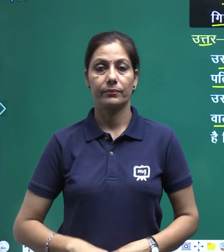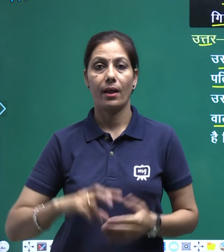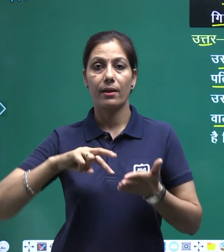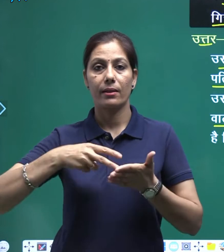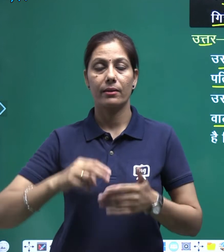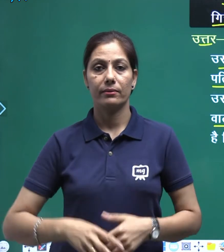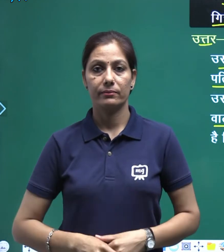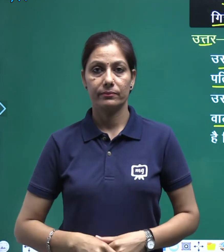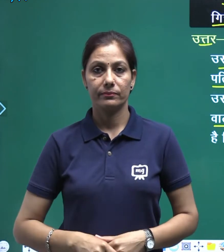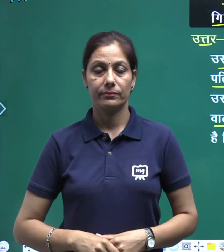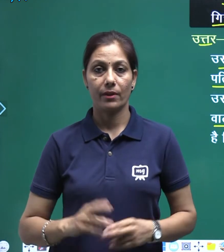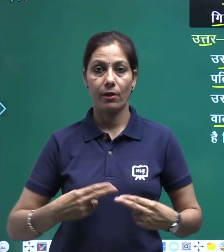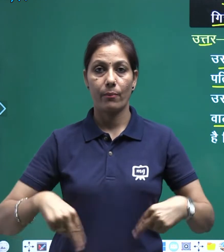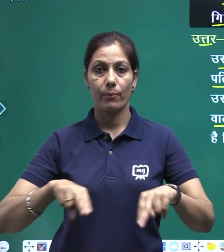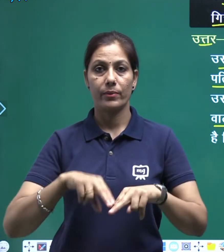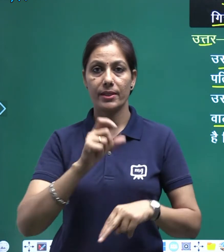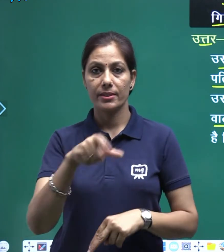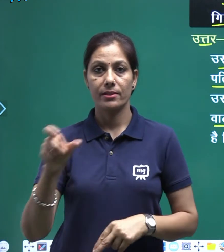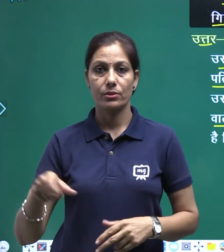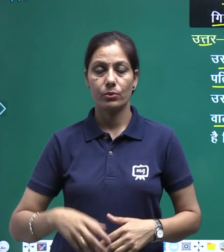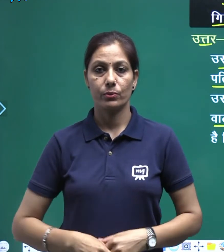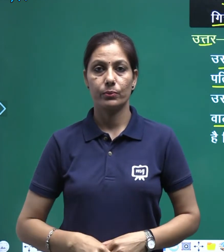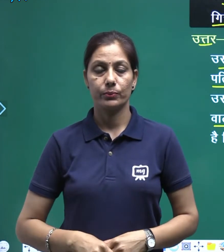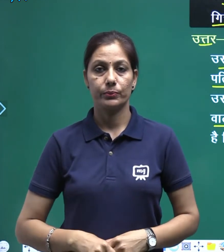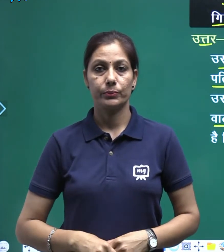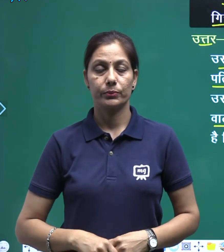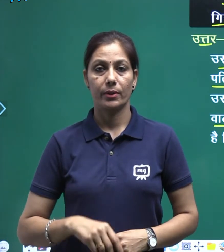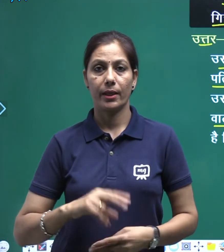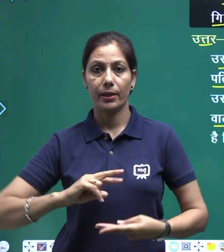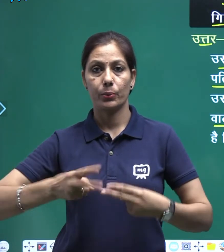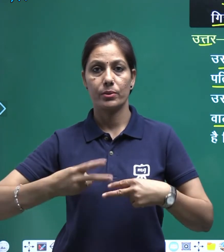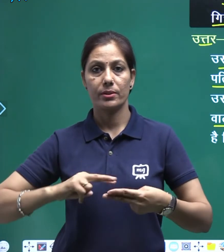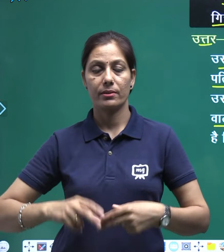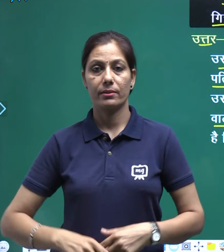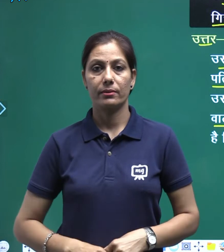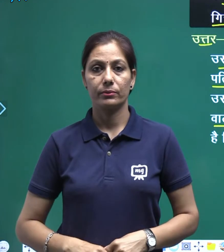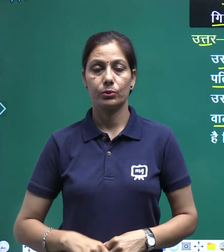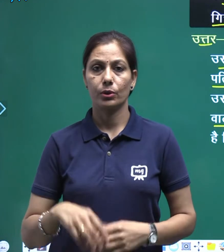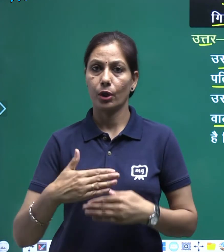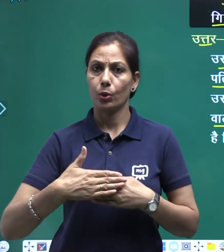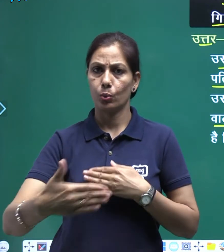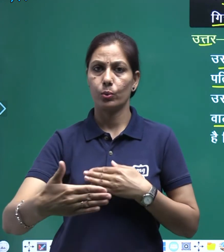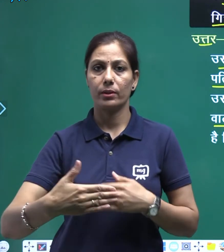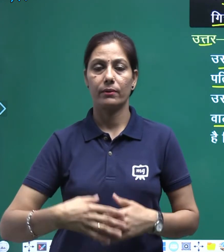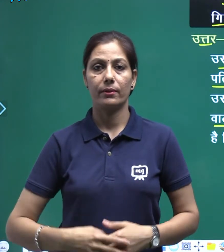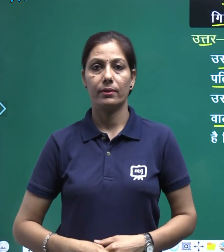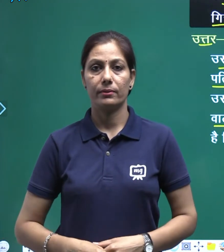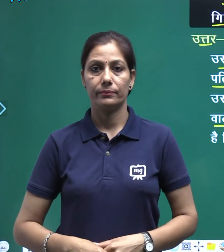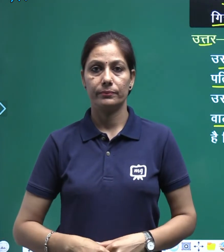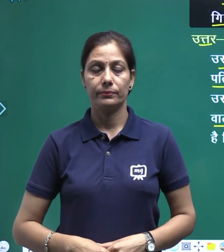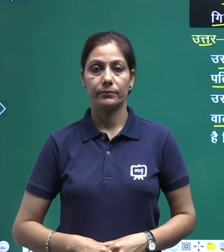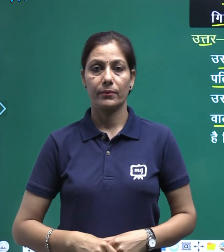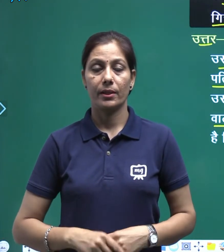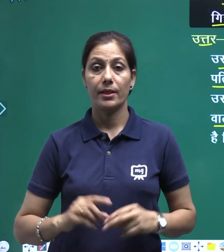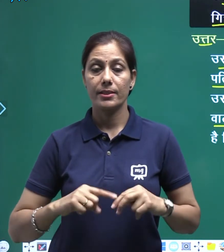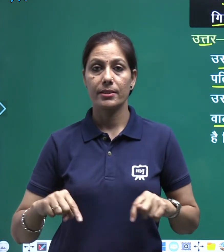अर्थात परिवार के सदस्यों को एक दूसरे से दूर करने वाला है।